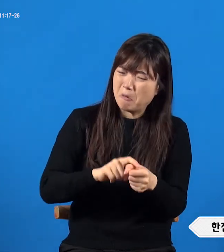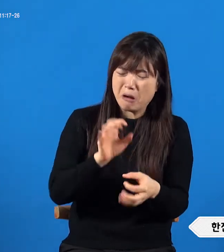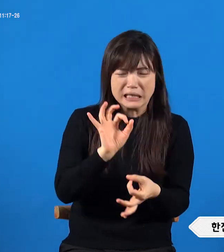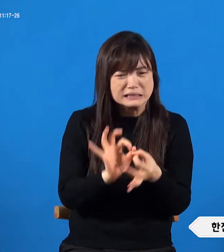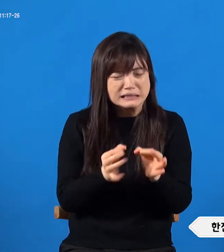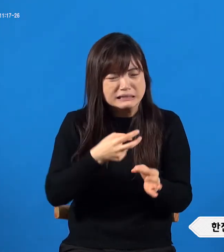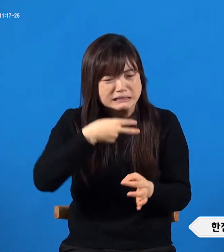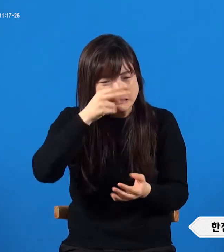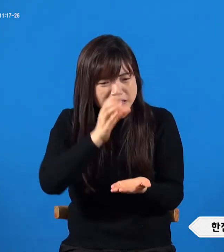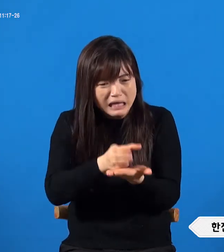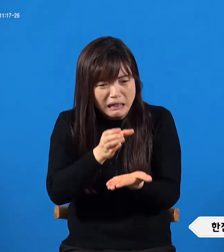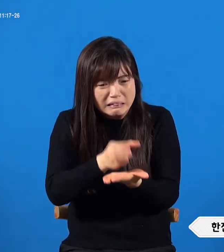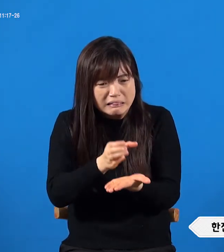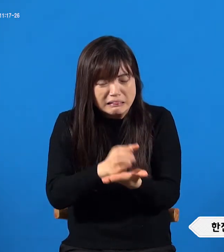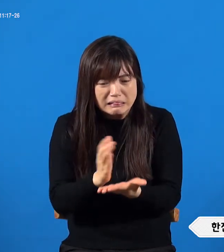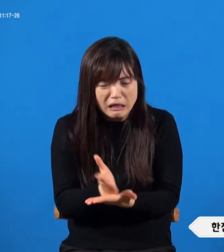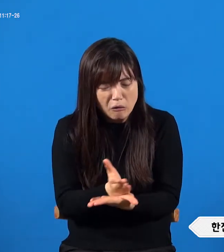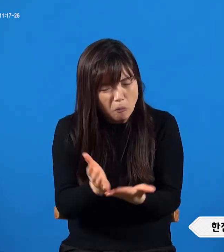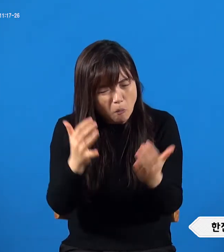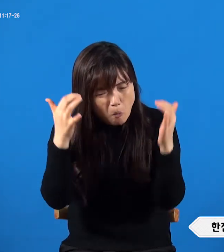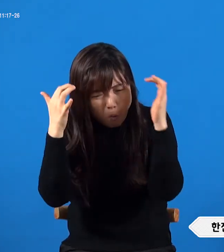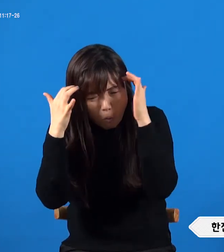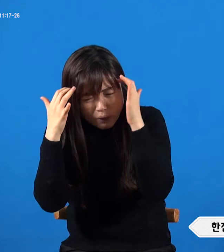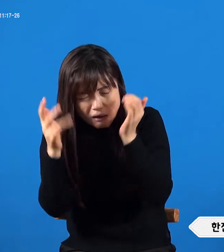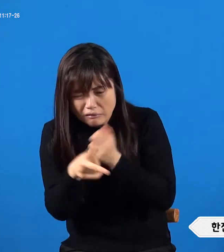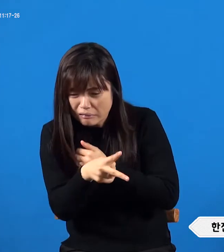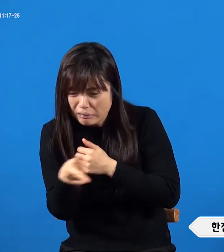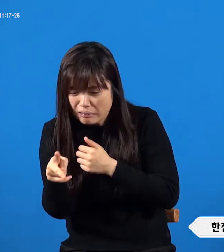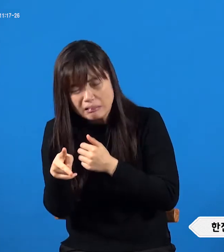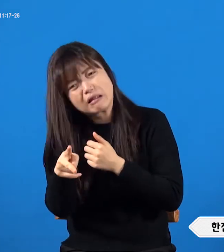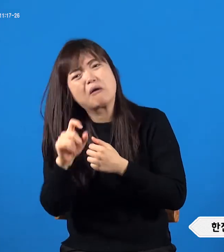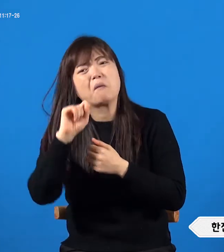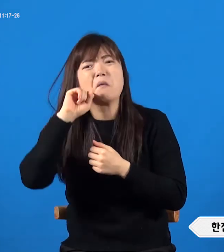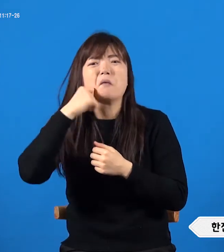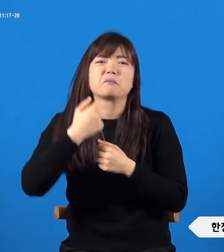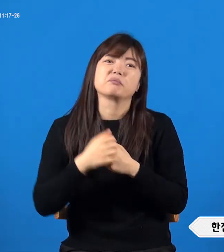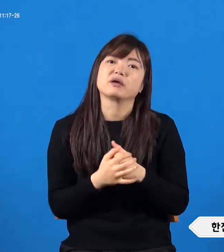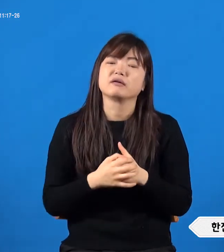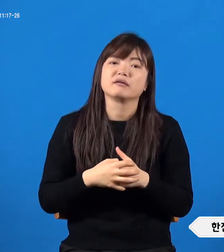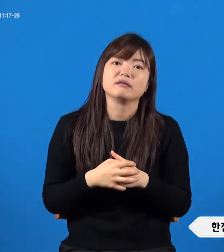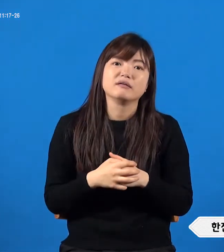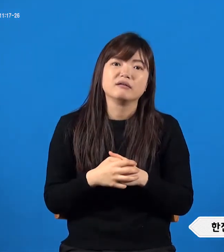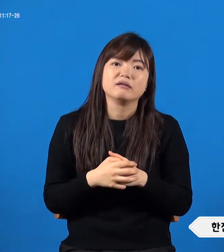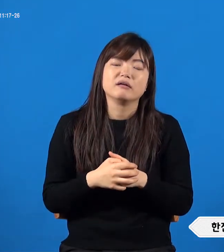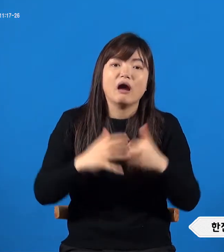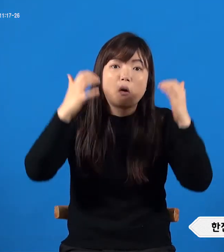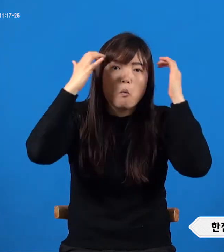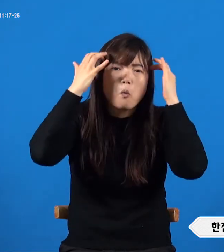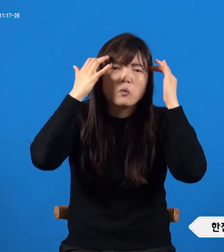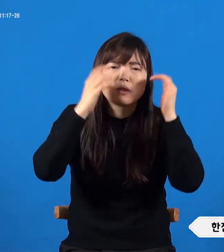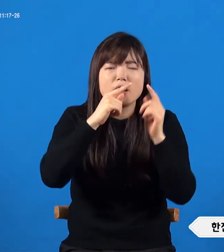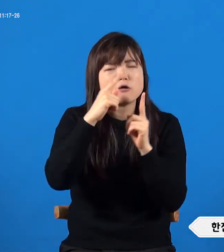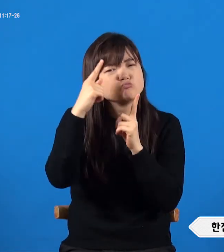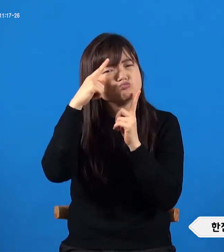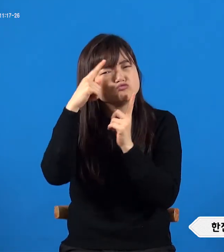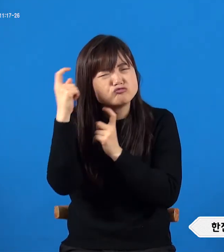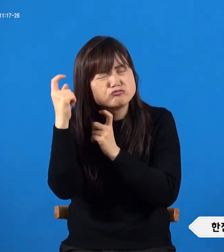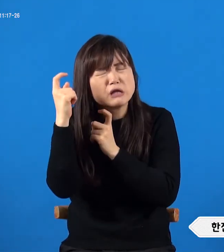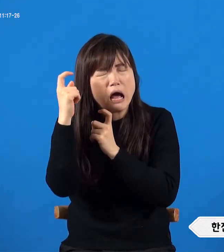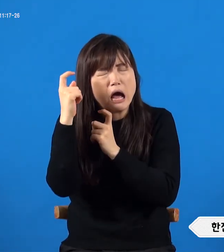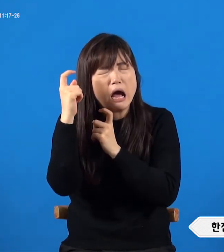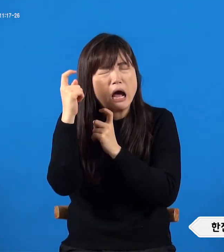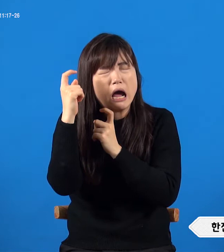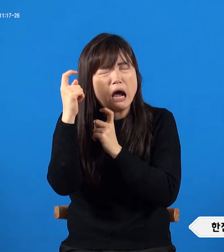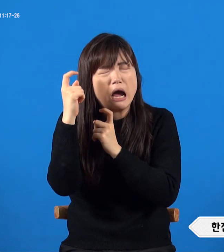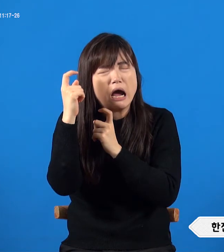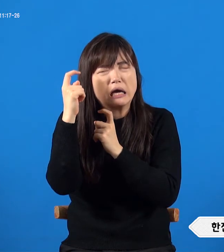잔을 먹으면서 고난, 그건 연결이 잘 되지 않는 것입니다. 그러니까 그것은 고난을 묵상하기 위해서